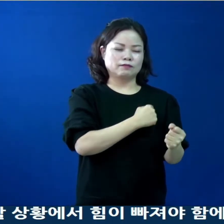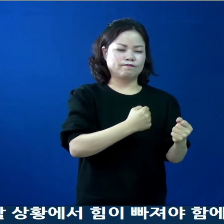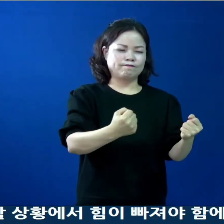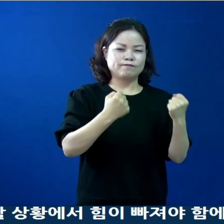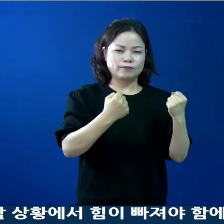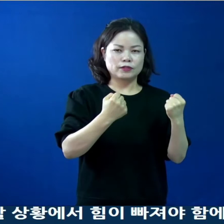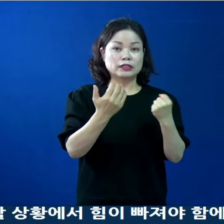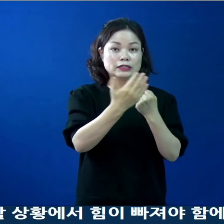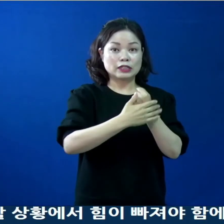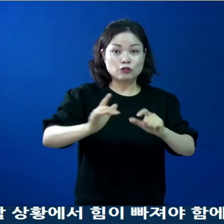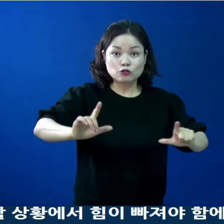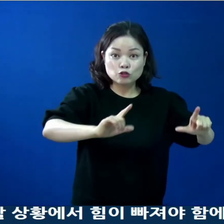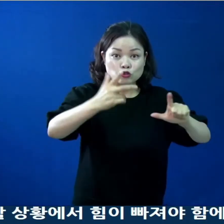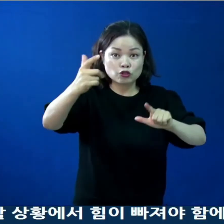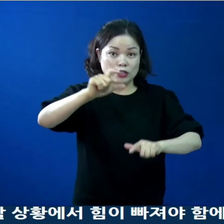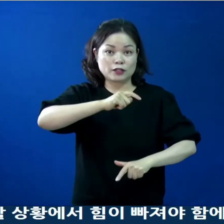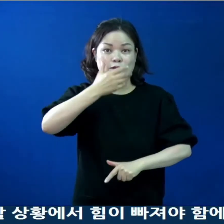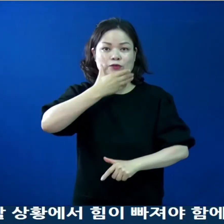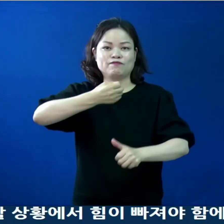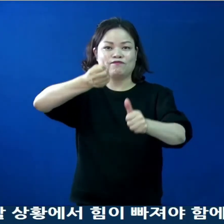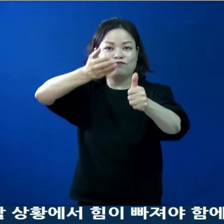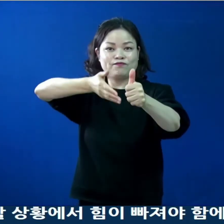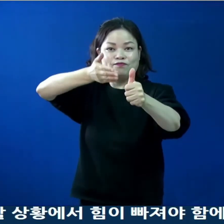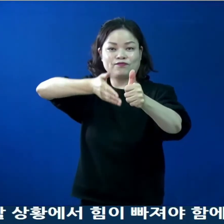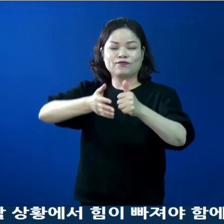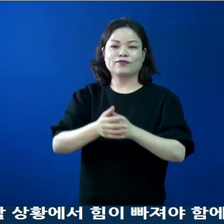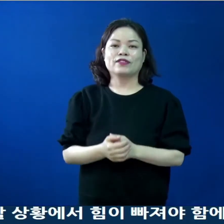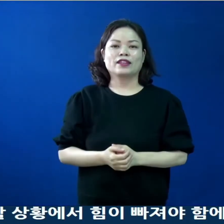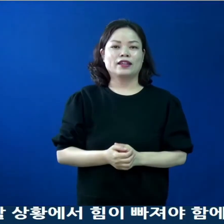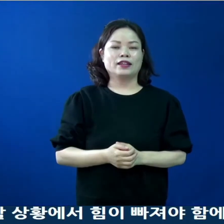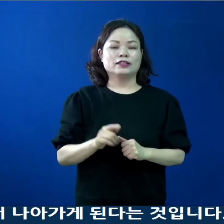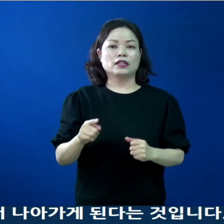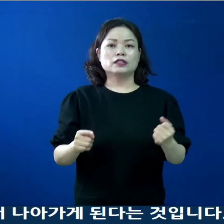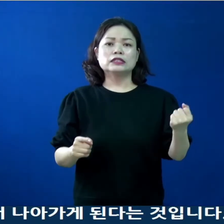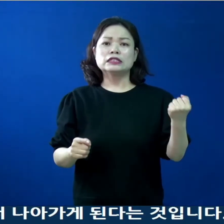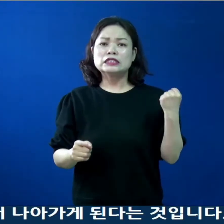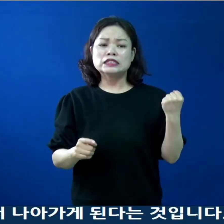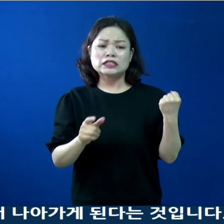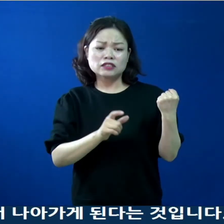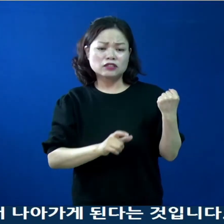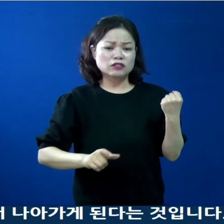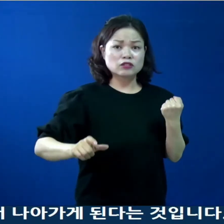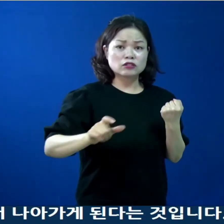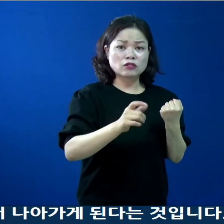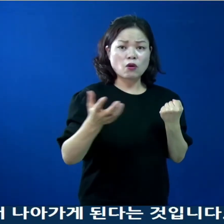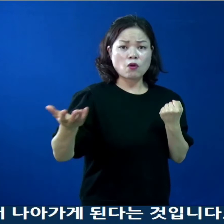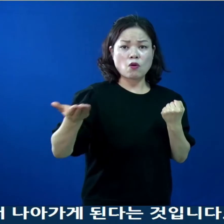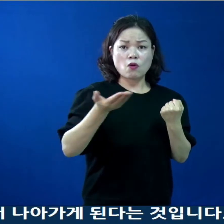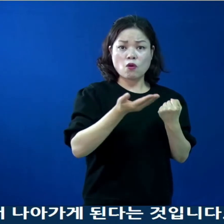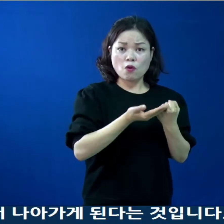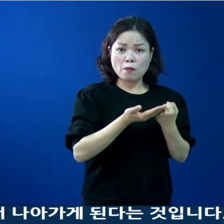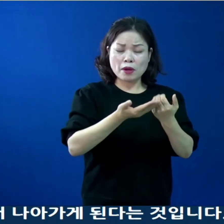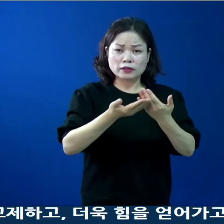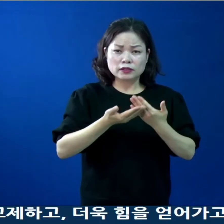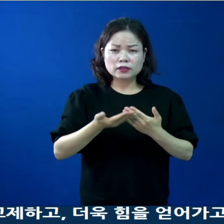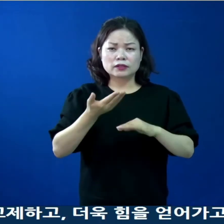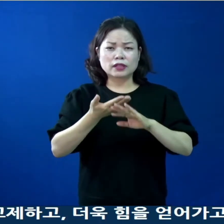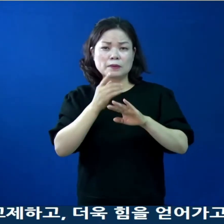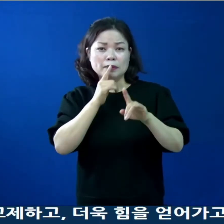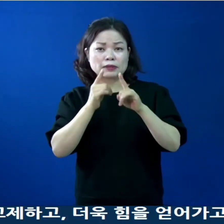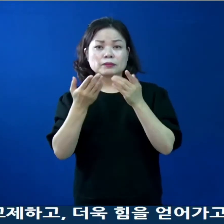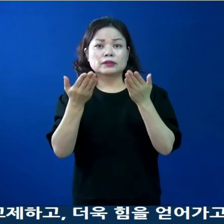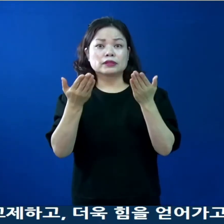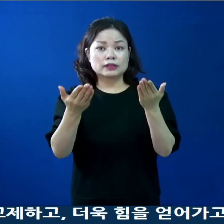은혜를 누리시기를 주의 이름으로 축복합니다. 여기서 힘을 더 얻는다라고 하는 것은 다른 말로